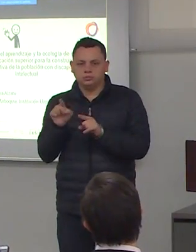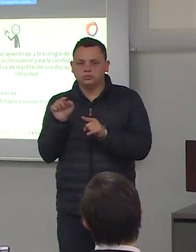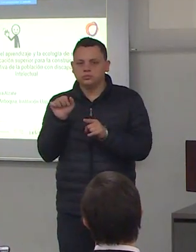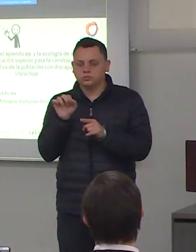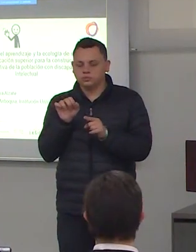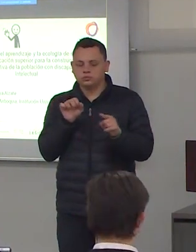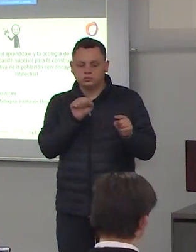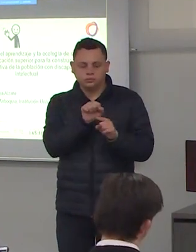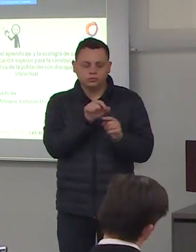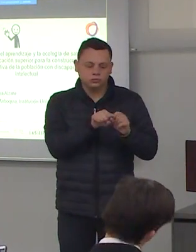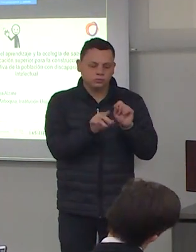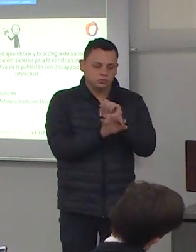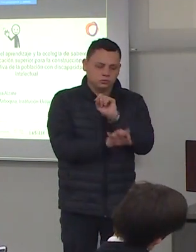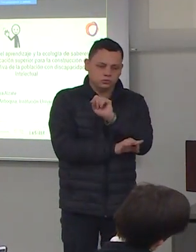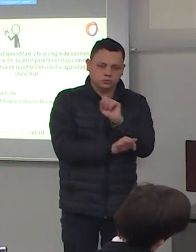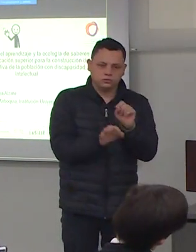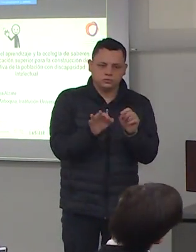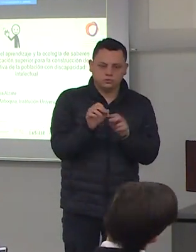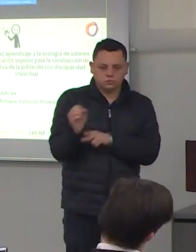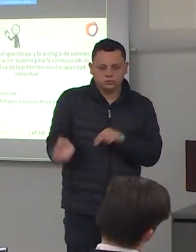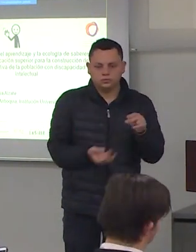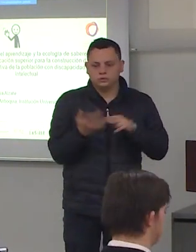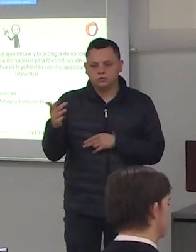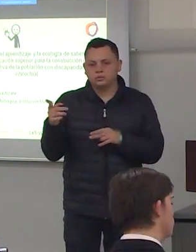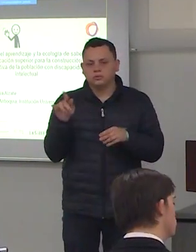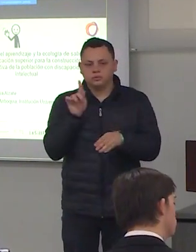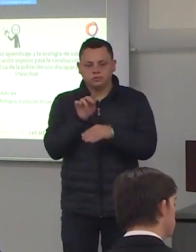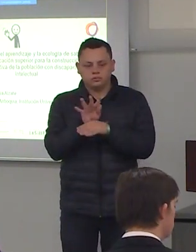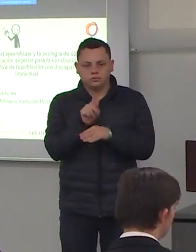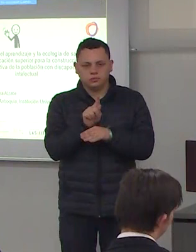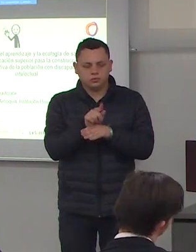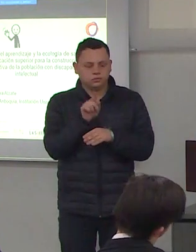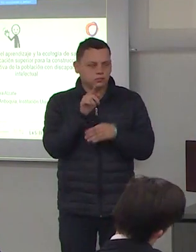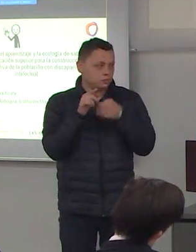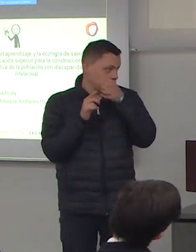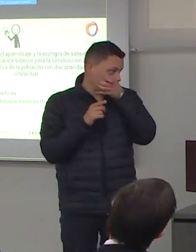educativa de la Fundación Universitaria CEIPA,